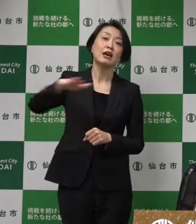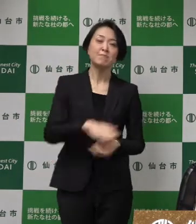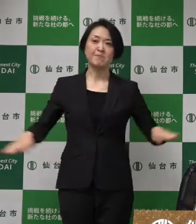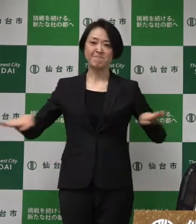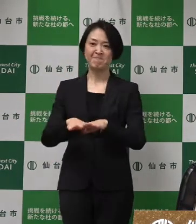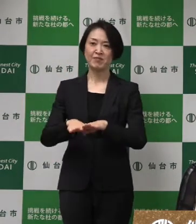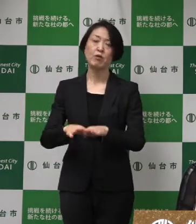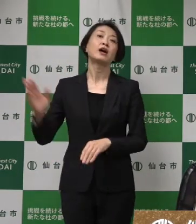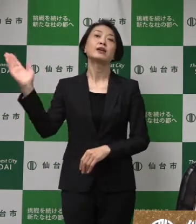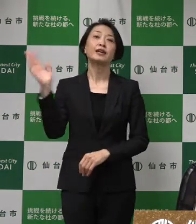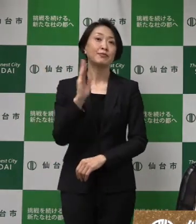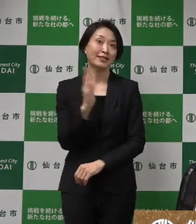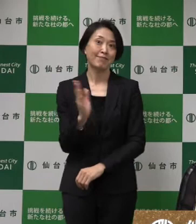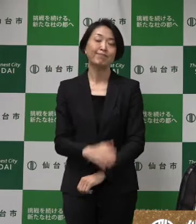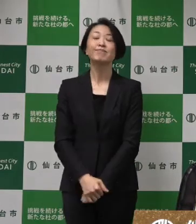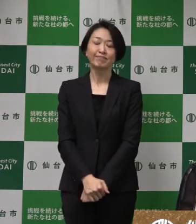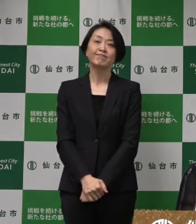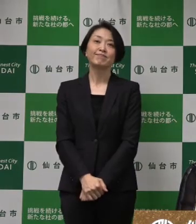ません。